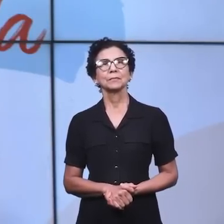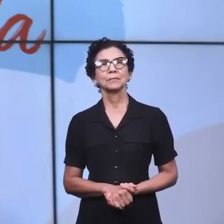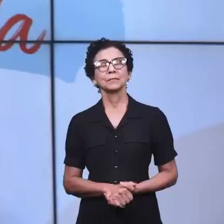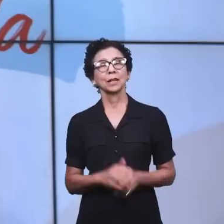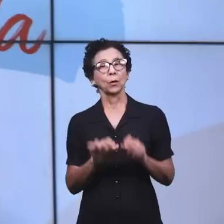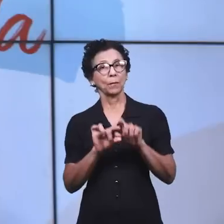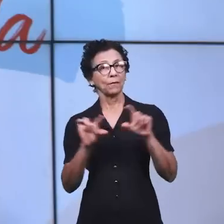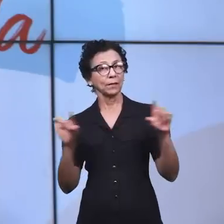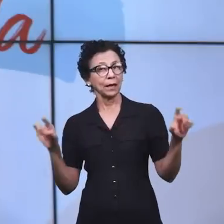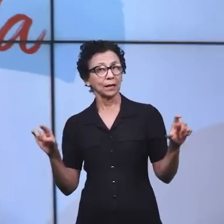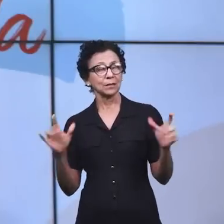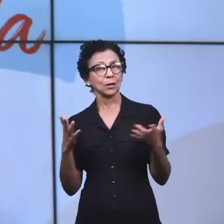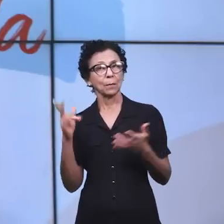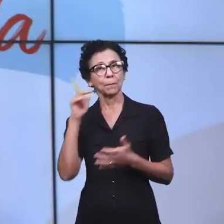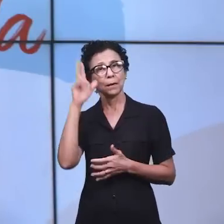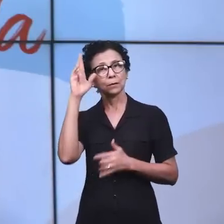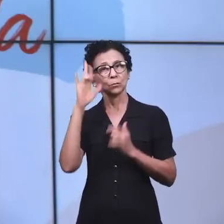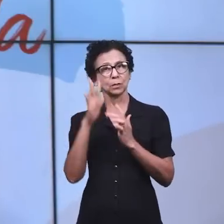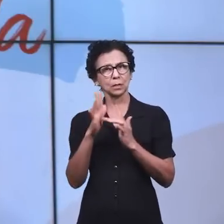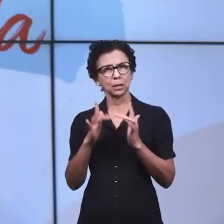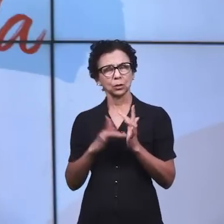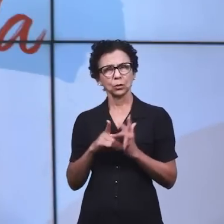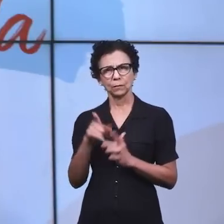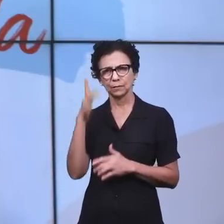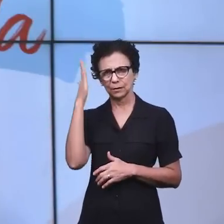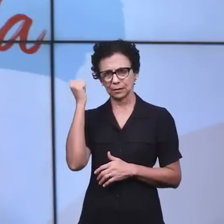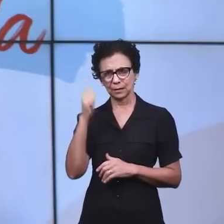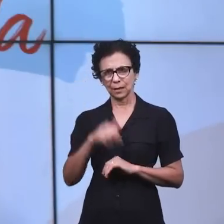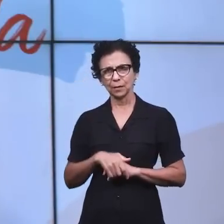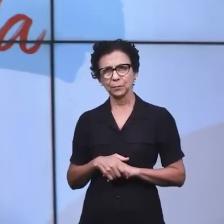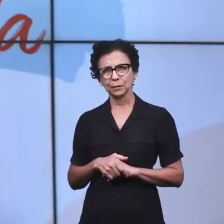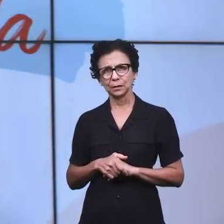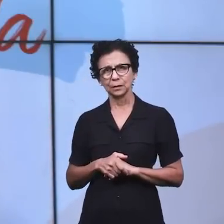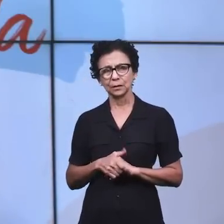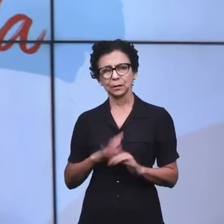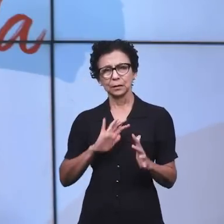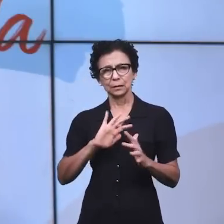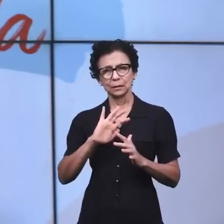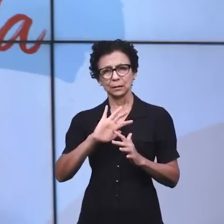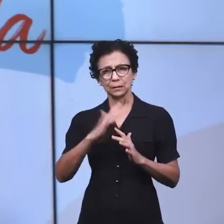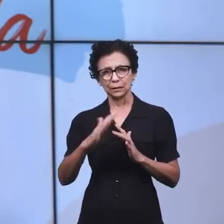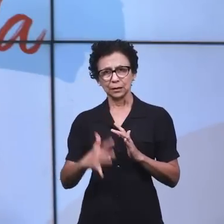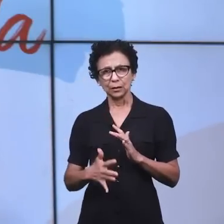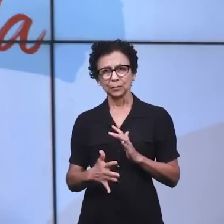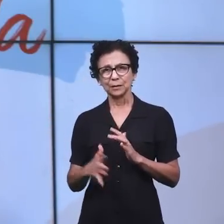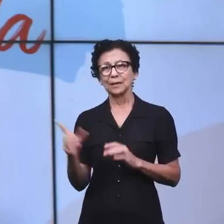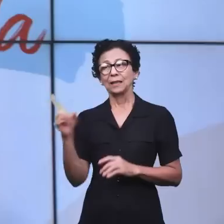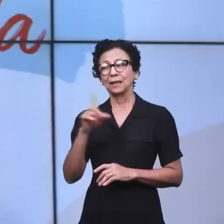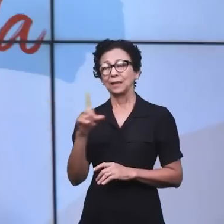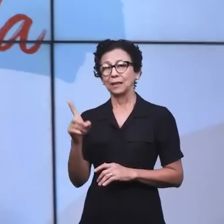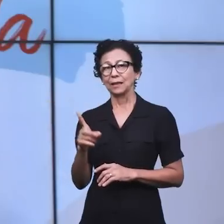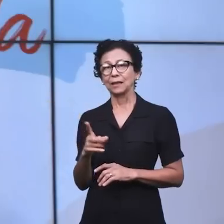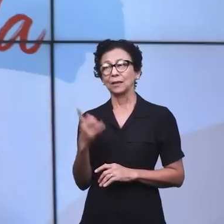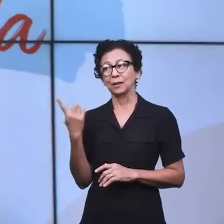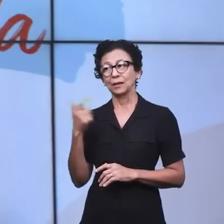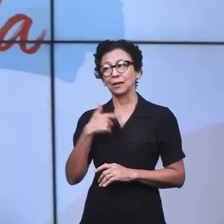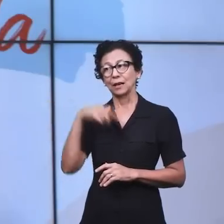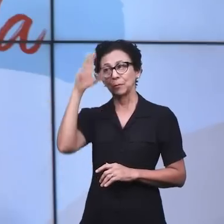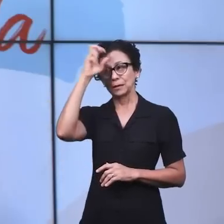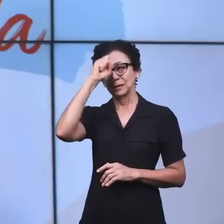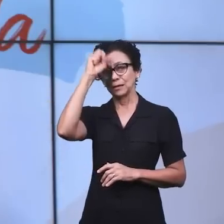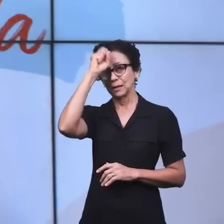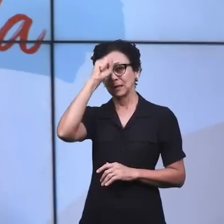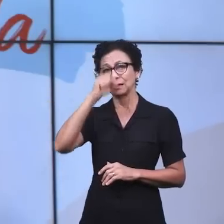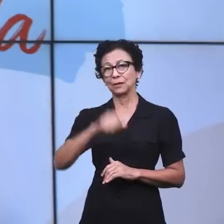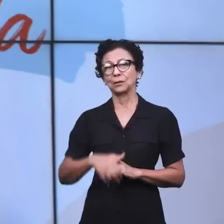bem? Você sabe Libras? Aí eu falo, não, eu estou aprendendo, tá bom? E